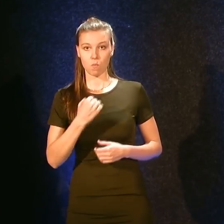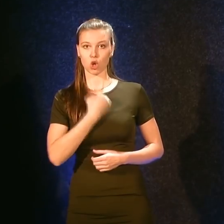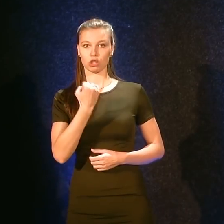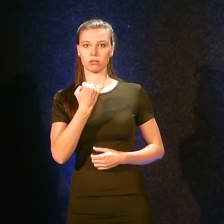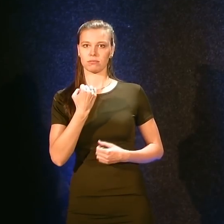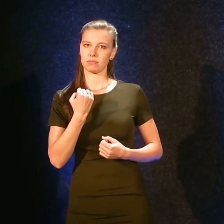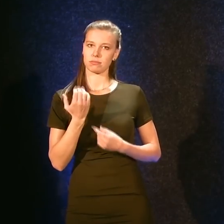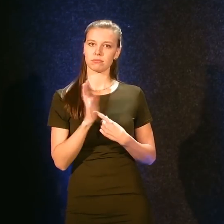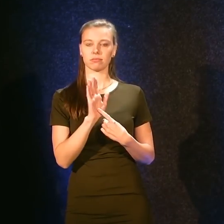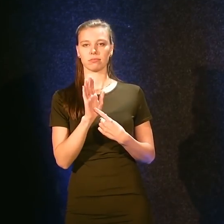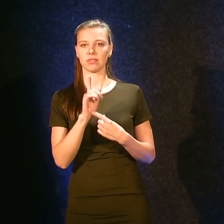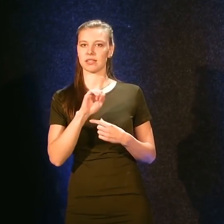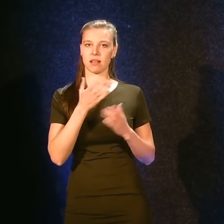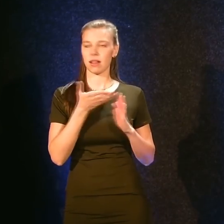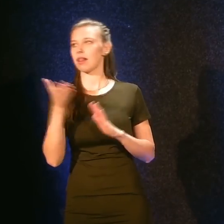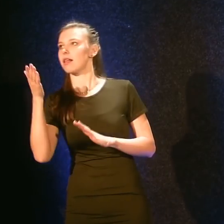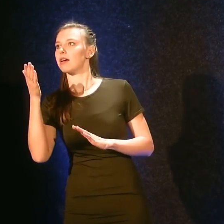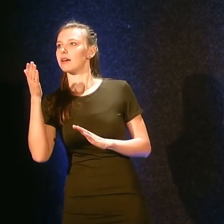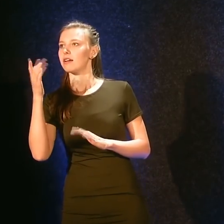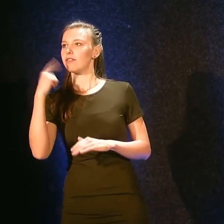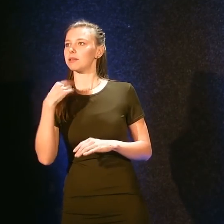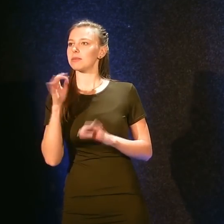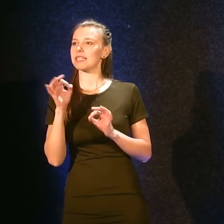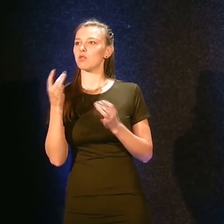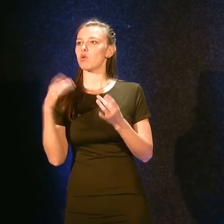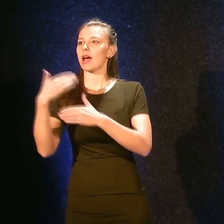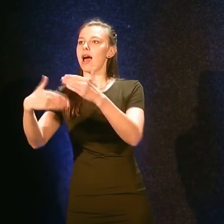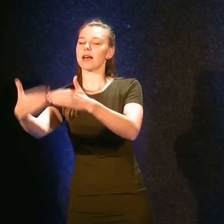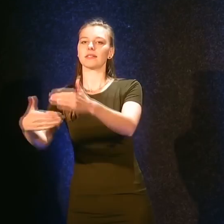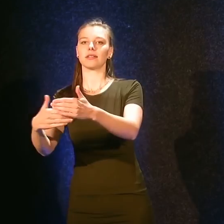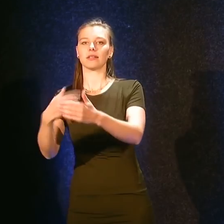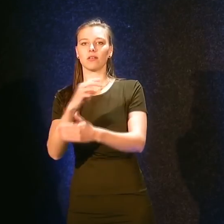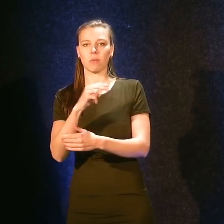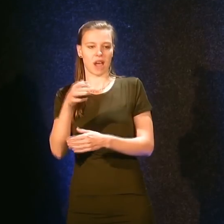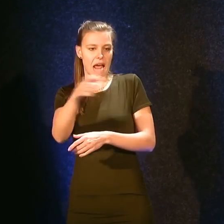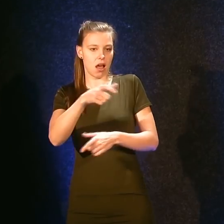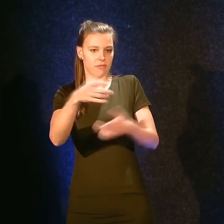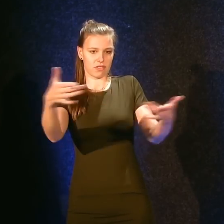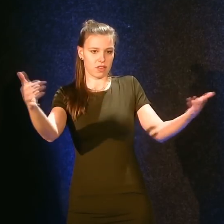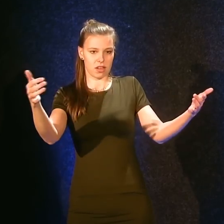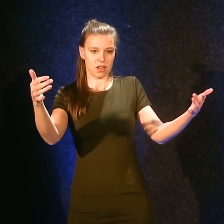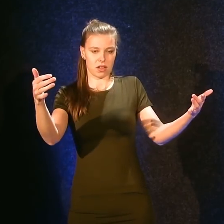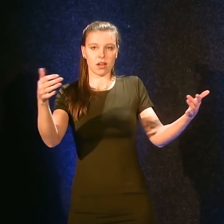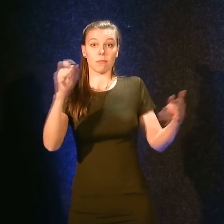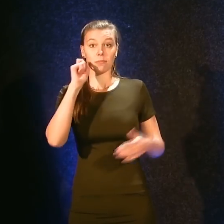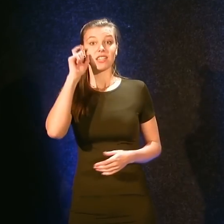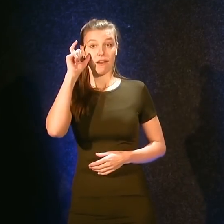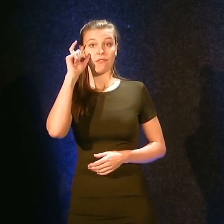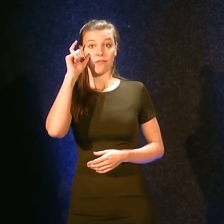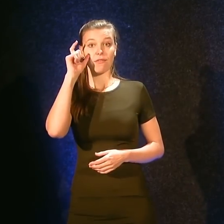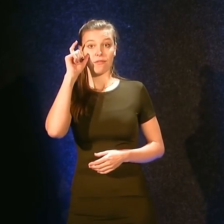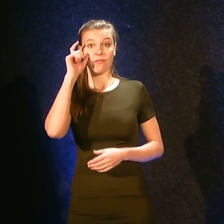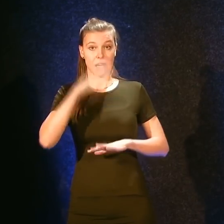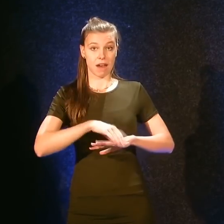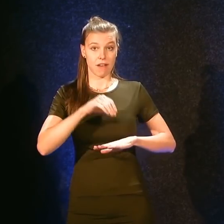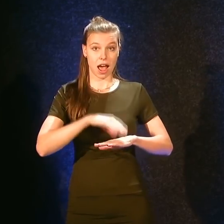je niet laat verleiden tot we weten precies hoe het gaat. Nee, op één of ander eiland. Twee, besef je dat je door ervaringen heen,